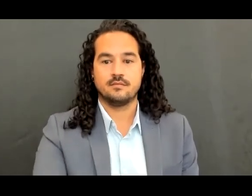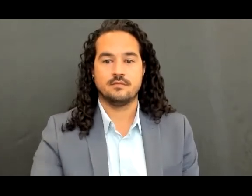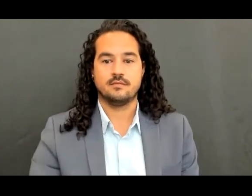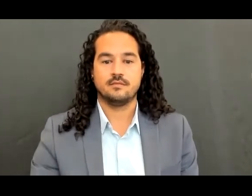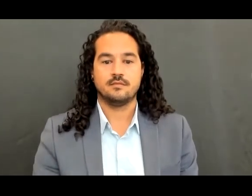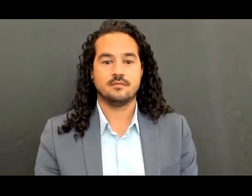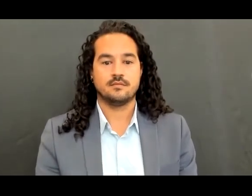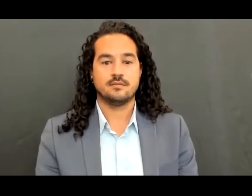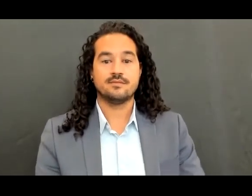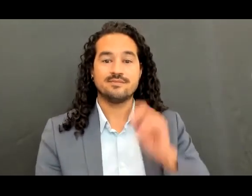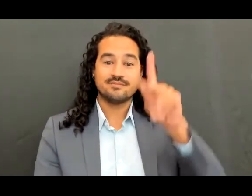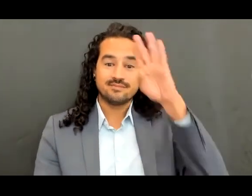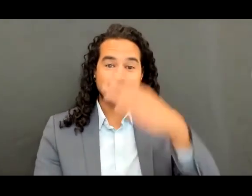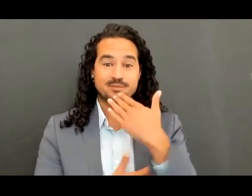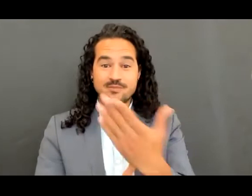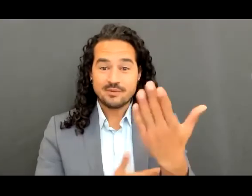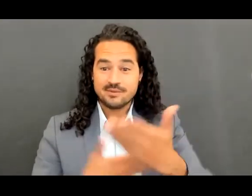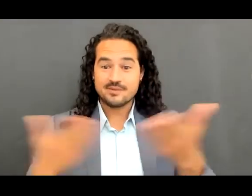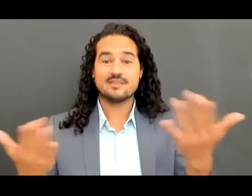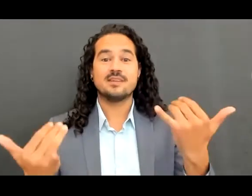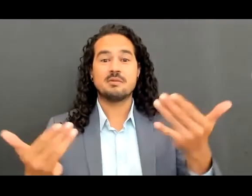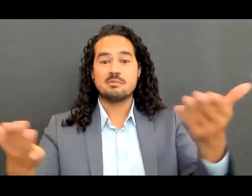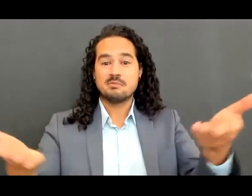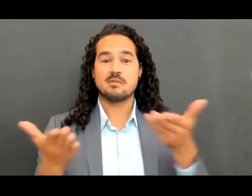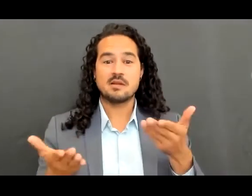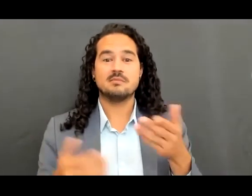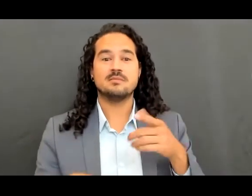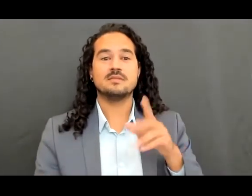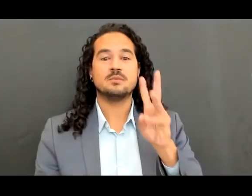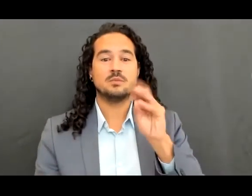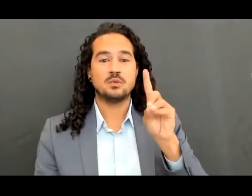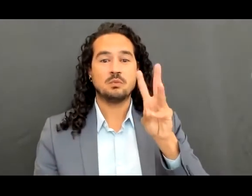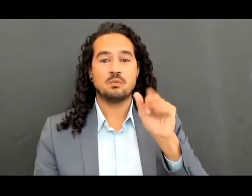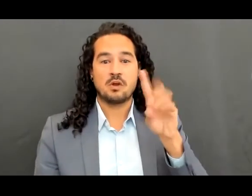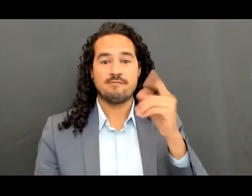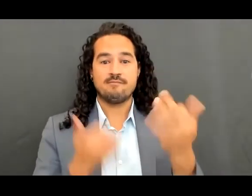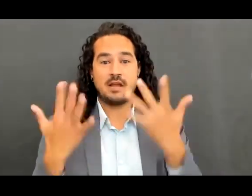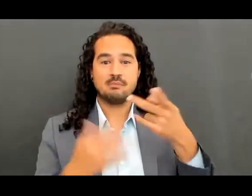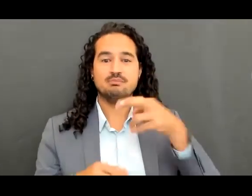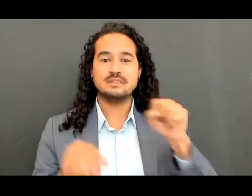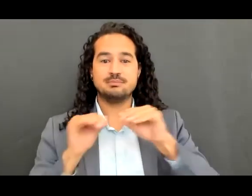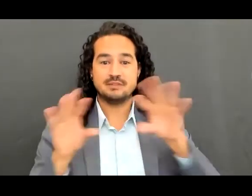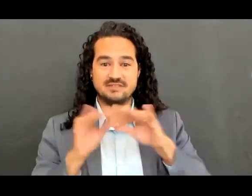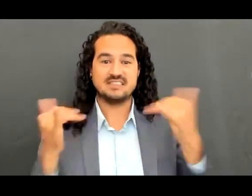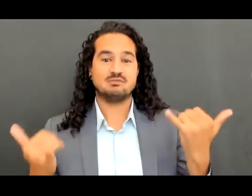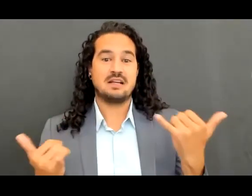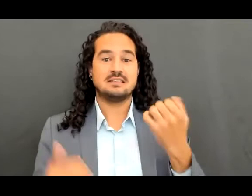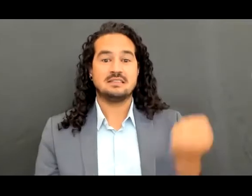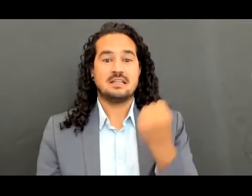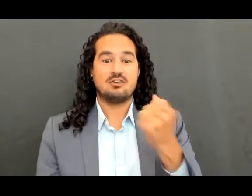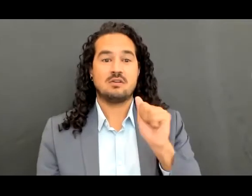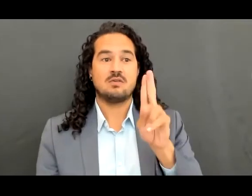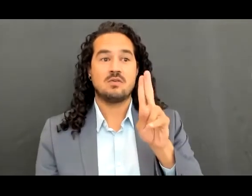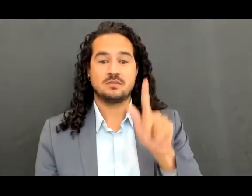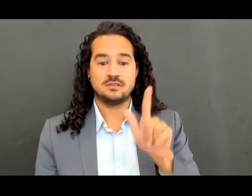Good morning, everyone. Buenos días a todos. Bienvenidos a la prensa del incendio de Woodward. Es el 29 de